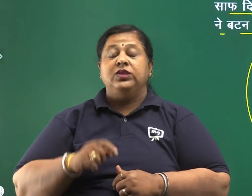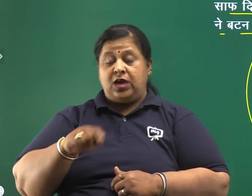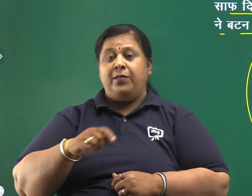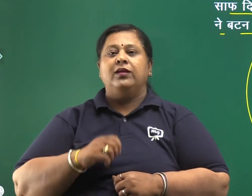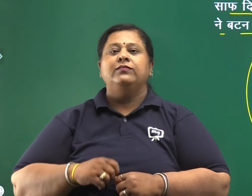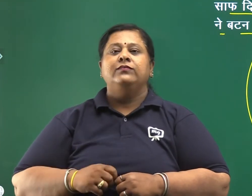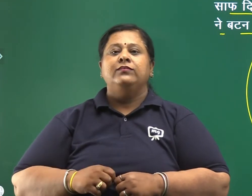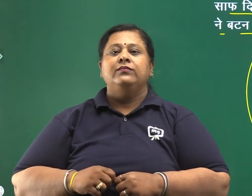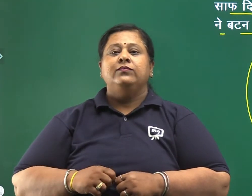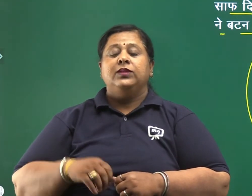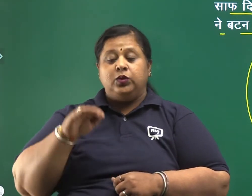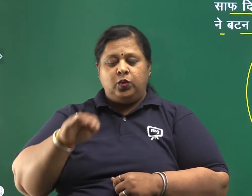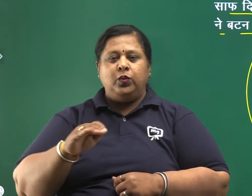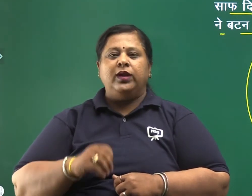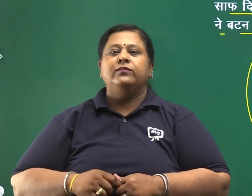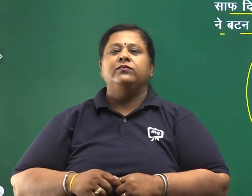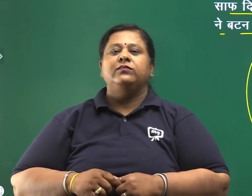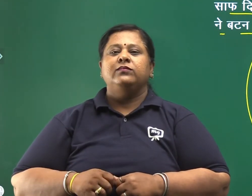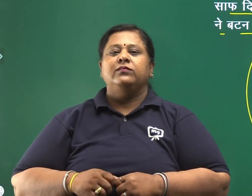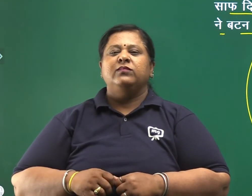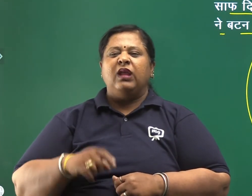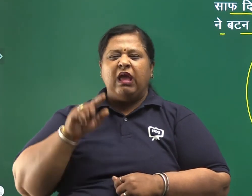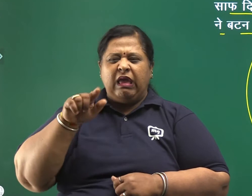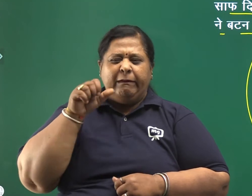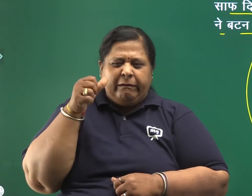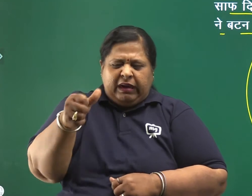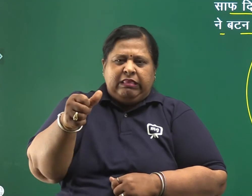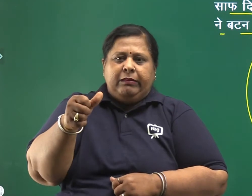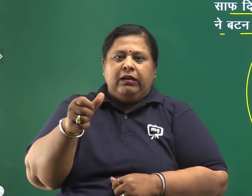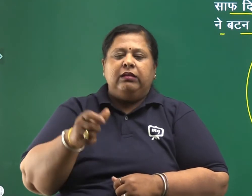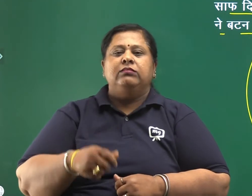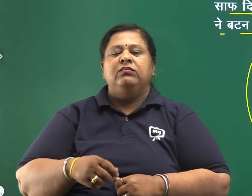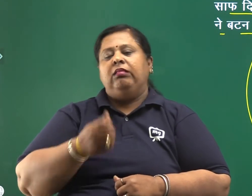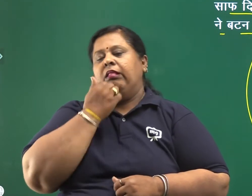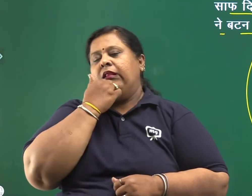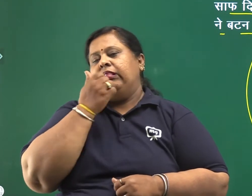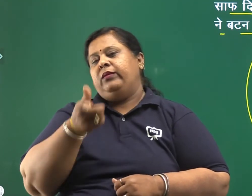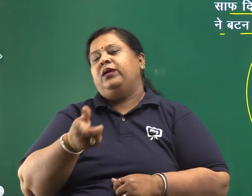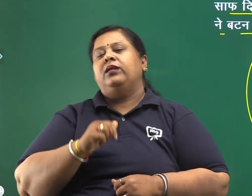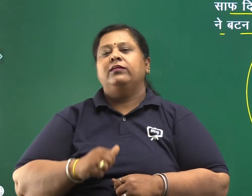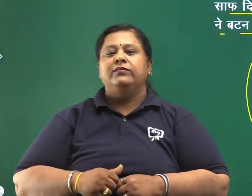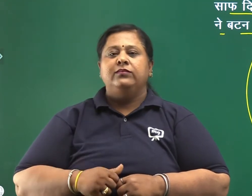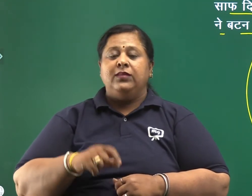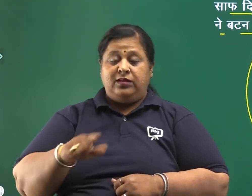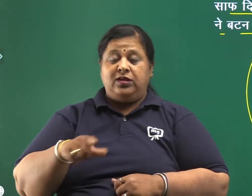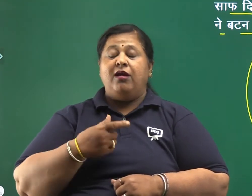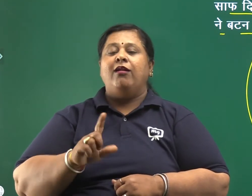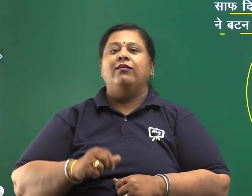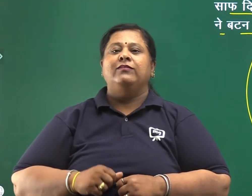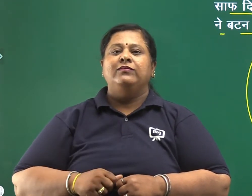पर छोटू ने एक बटन दबाकर गलती भी करी, जिसके